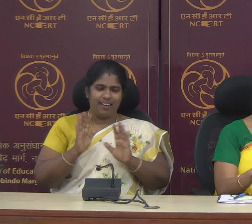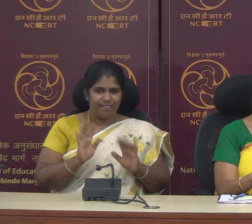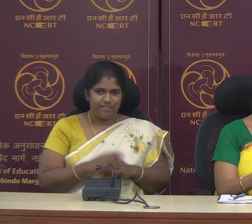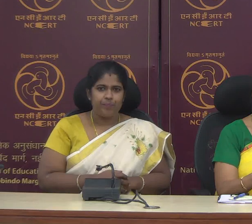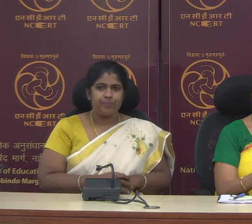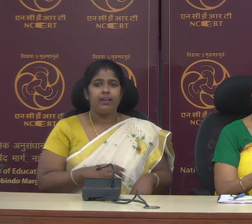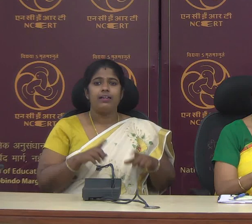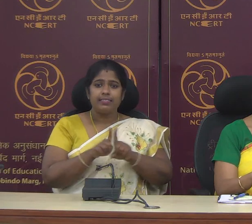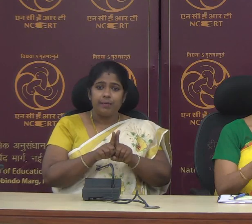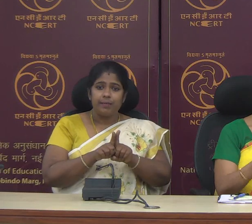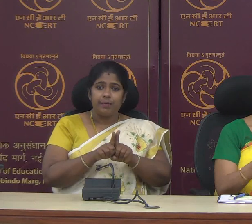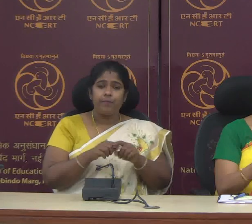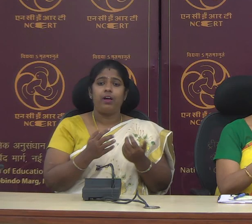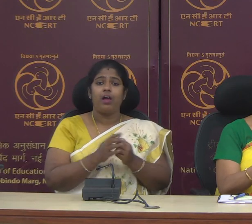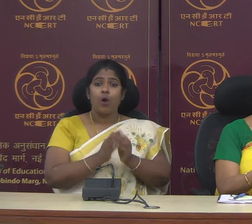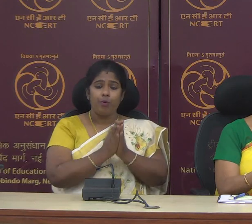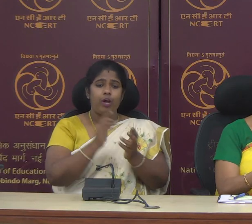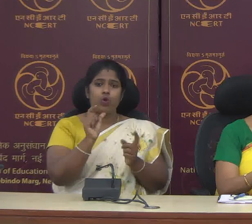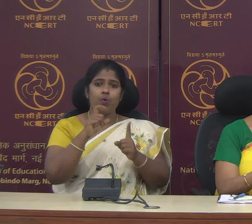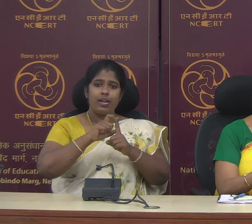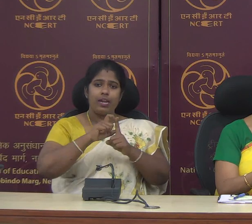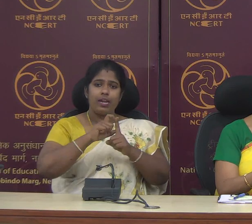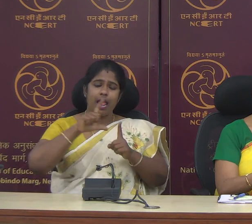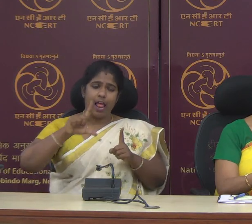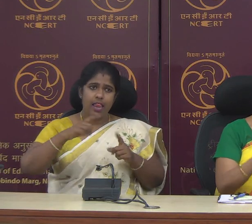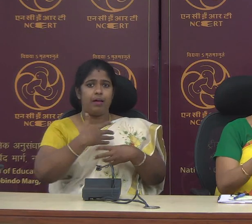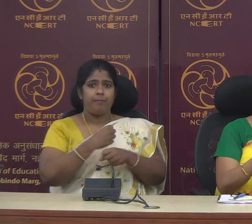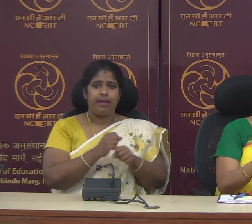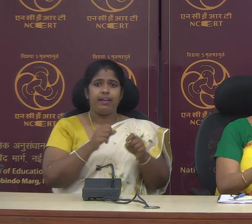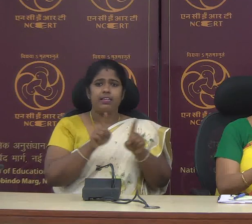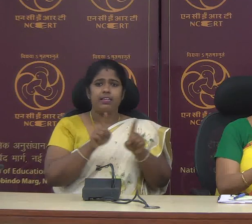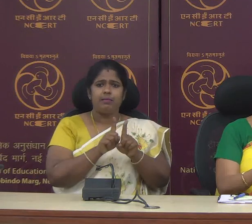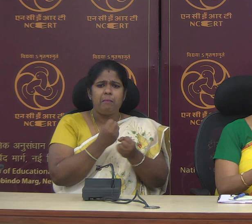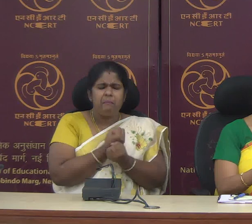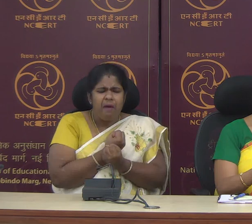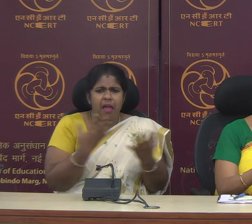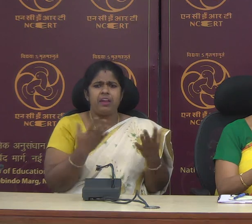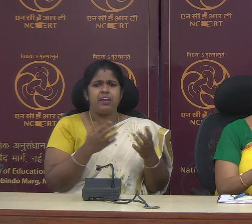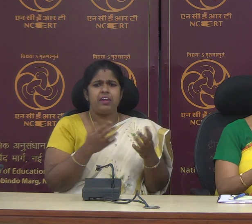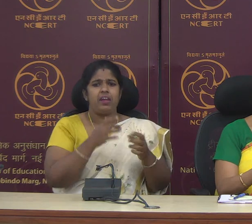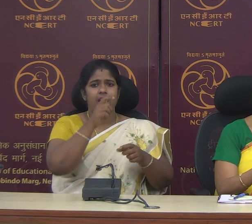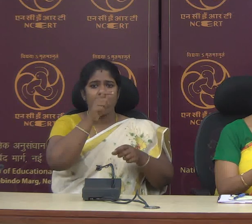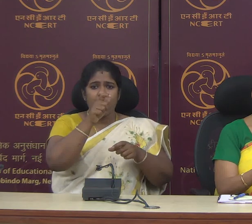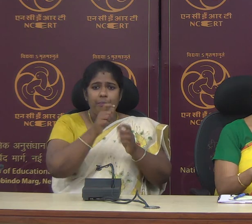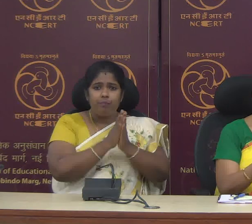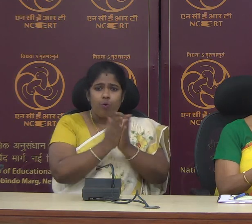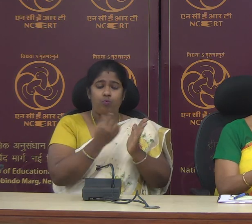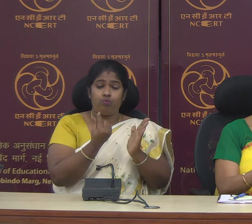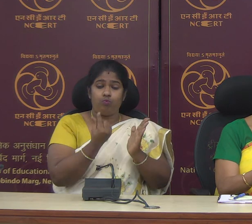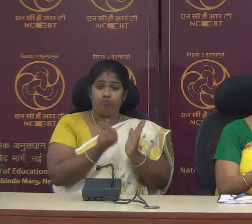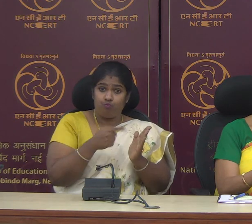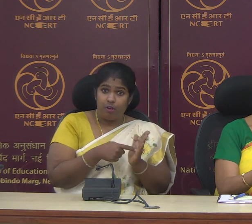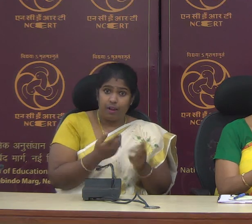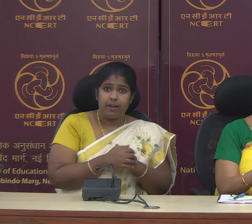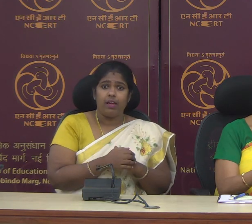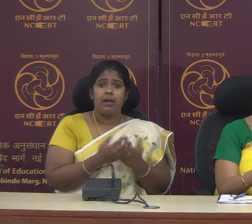को UDL में बनाया है ताकि ज़्यादा से ज़्यादा लोग इन टेक्स्ट बुक्स के इस्तेमाल से, जैसे मैंने कहा प्रोडक्शन टीम